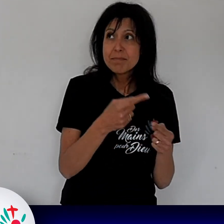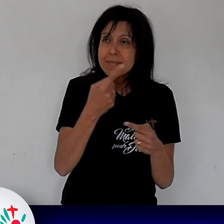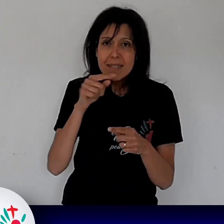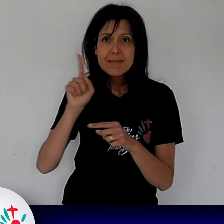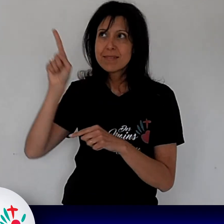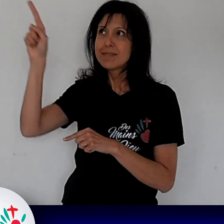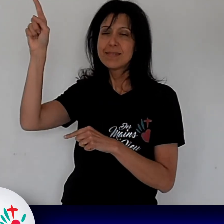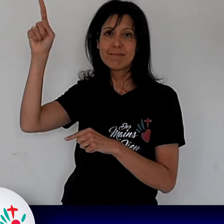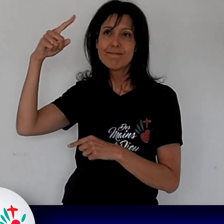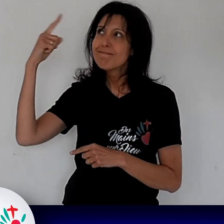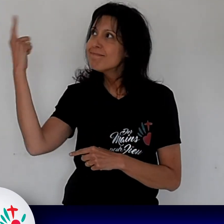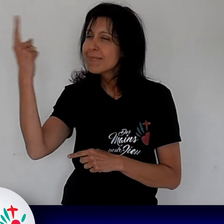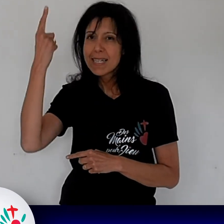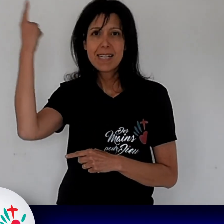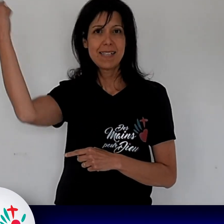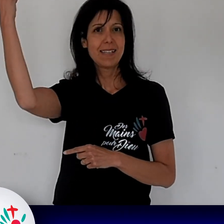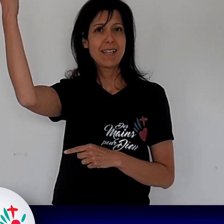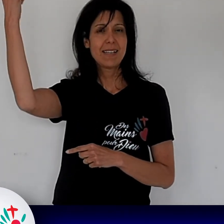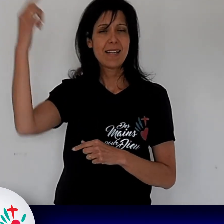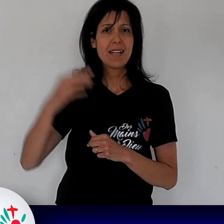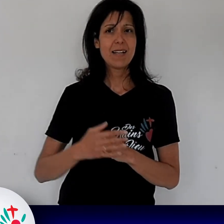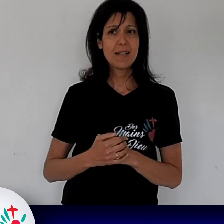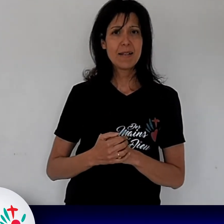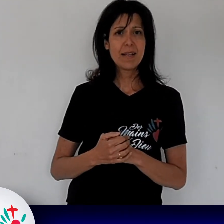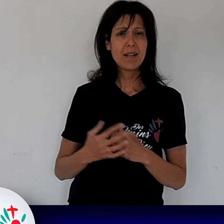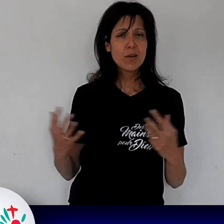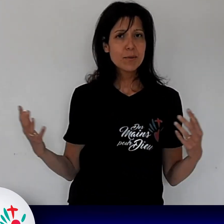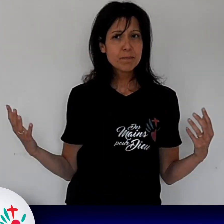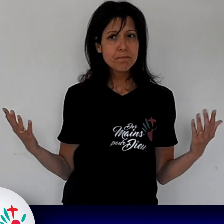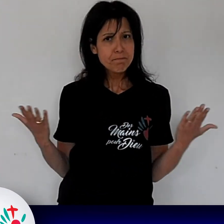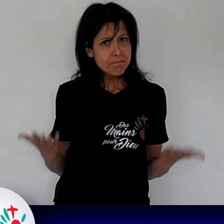matin, nous allons proclamer